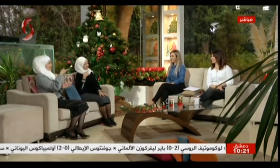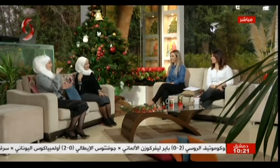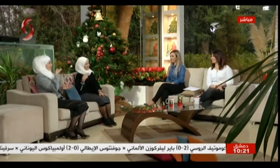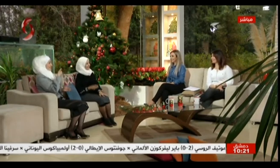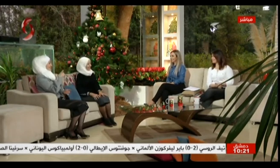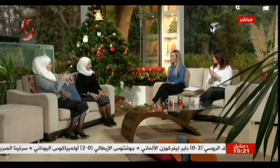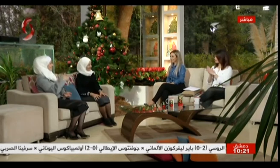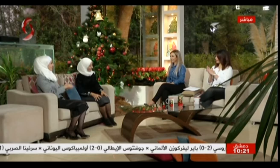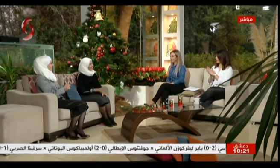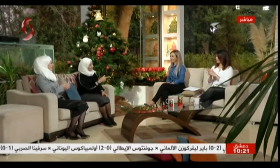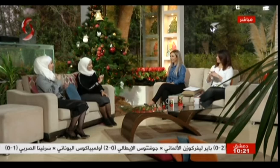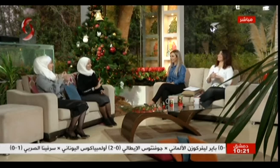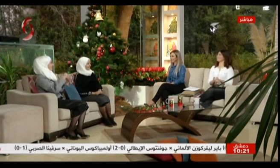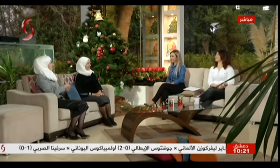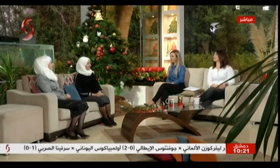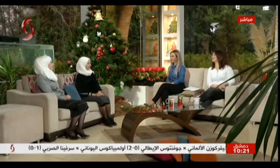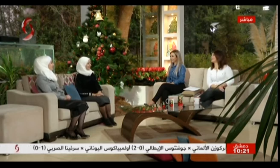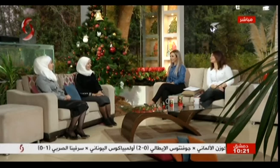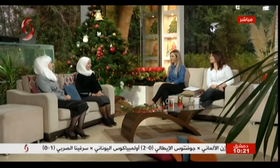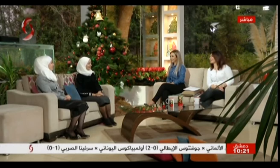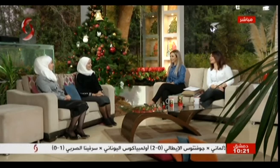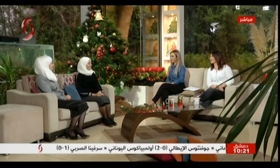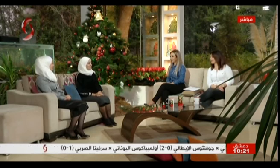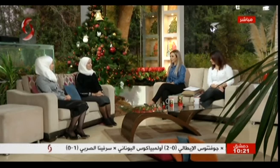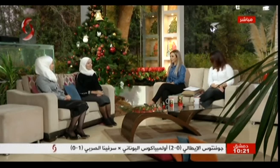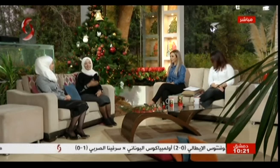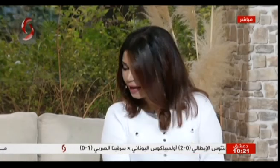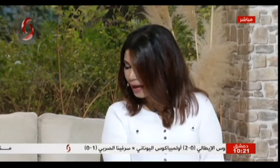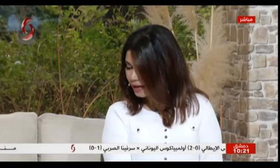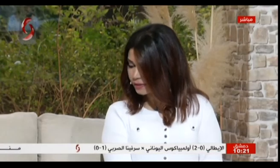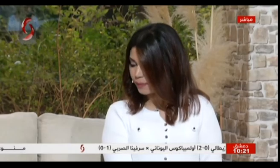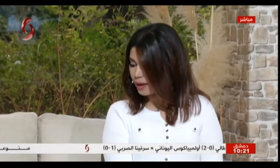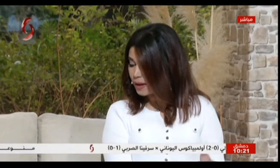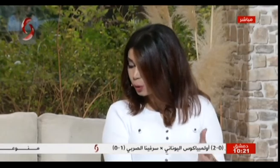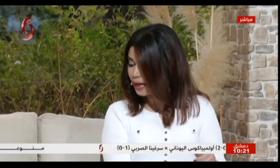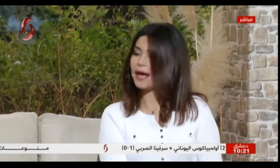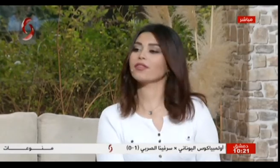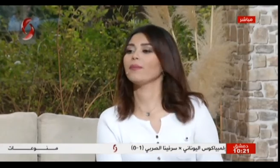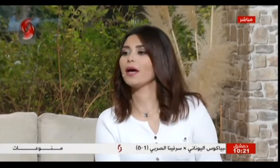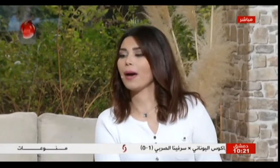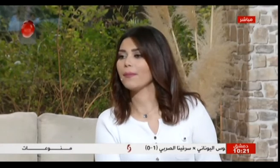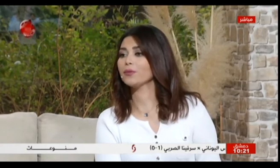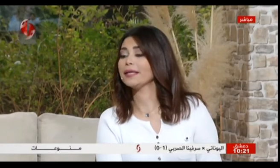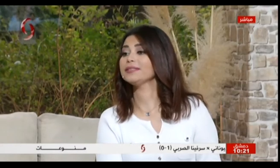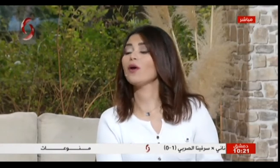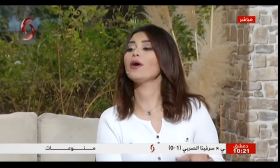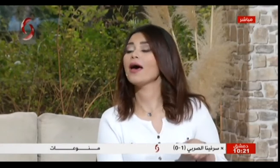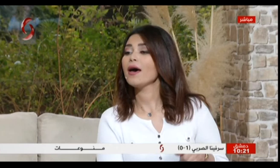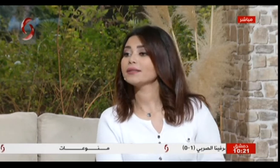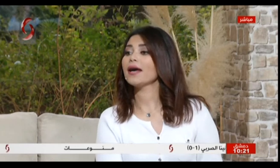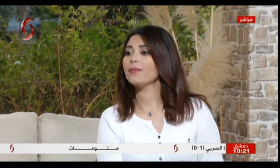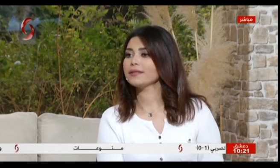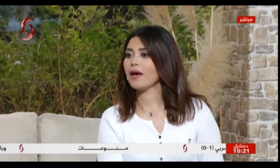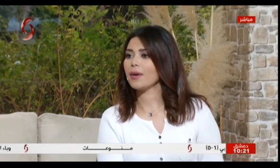فيك كثير. زبطت معي؟ لا زبطت تمام. بدنا نشكرك كثير هيثم، هدى هيثم محمد، وانت